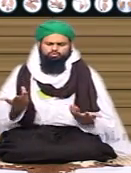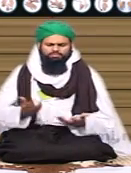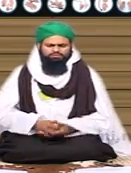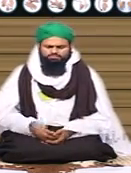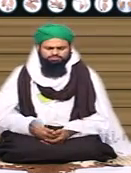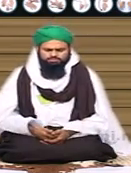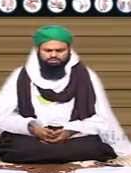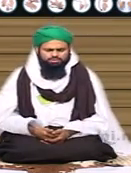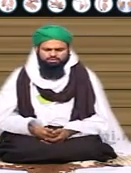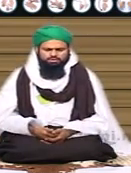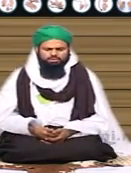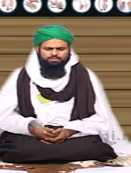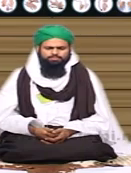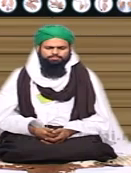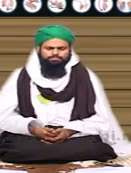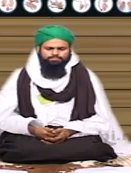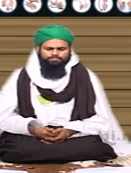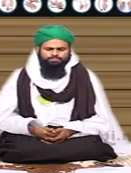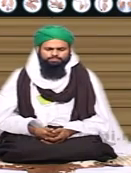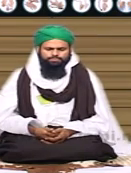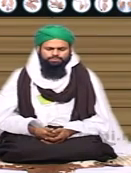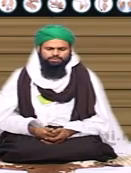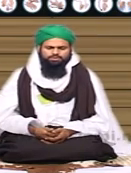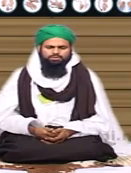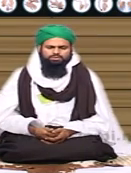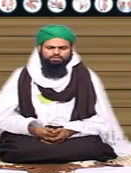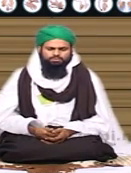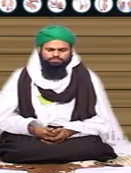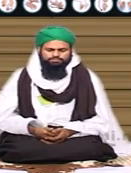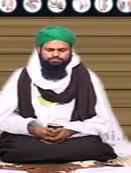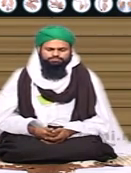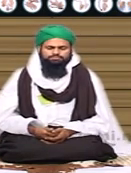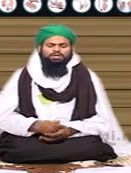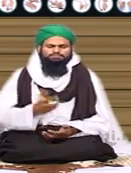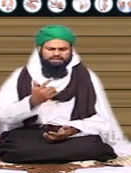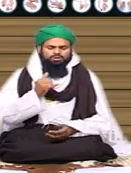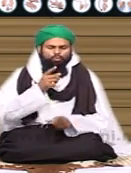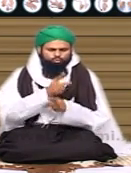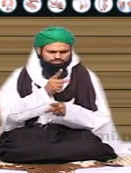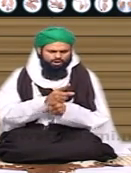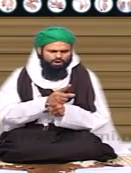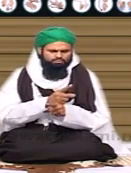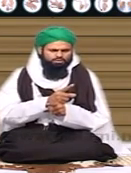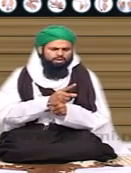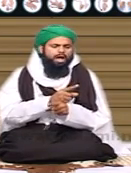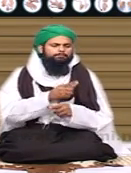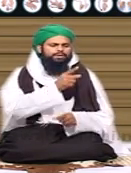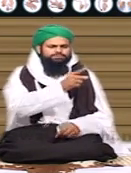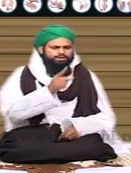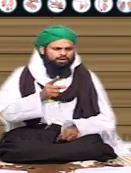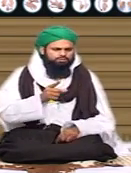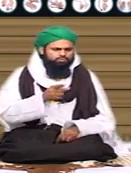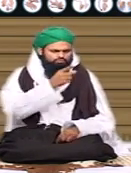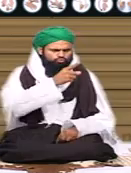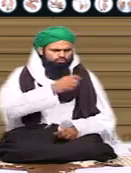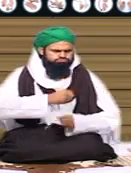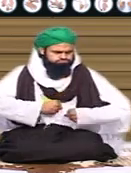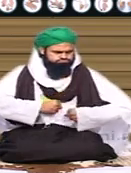دکھے. استاد اپنے شاگرد کو پیار سے موٹا کہہ دے تو ہو سکتا ہے اس کا دل نہ دکھے. لیکن یہ کہ عام طور پر اس معاشرے